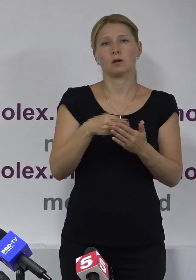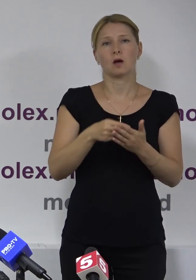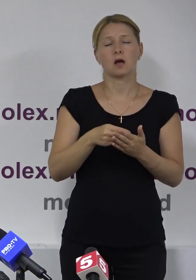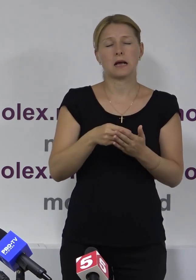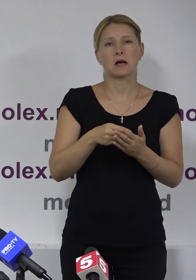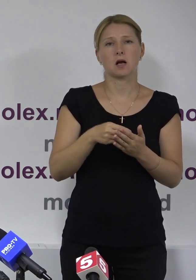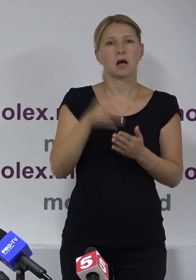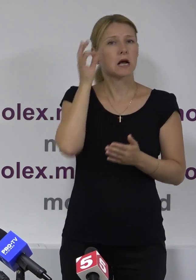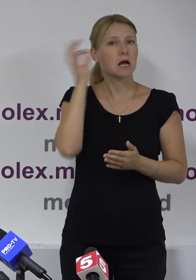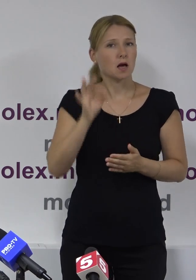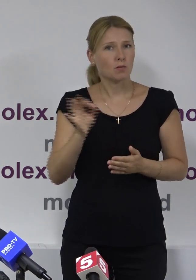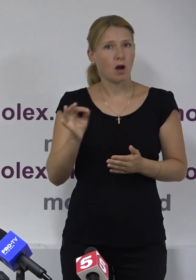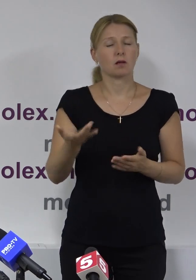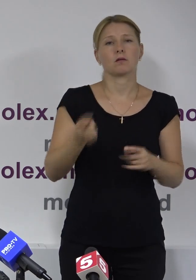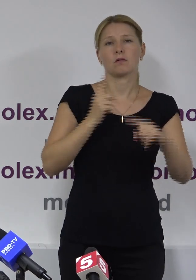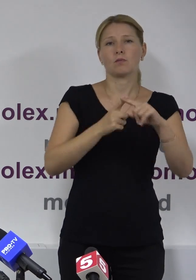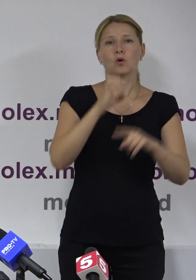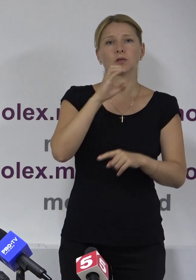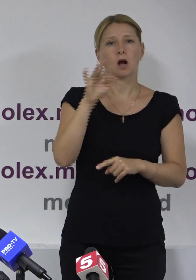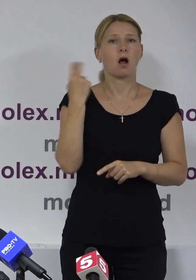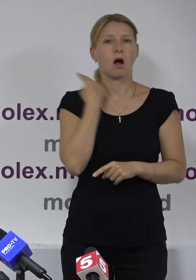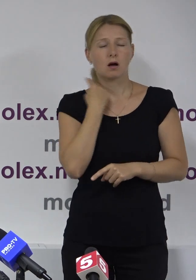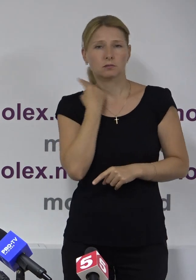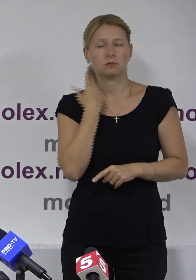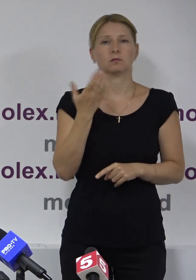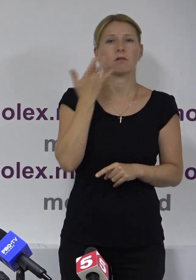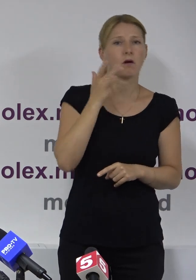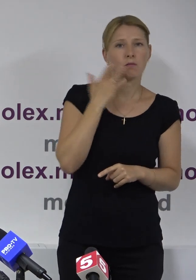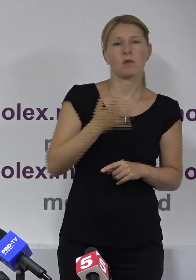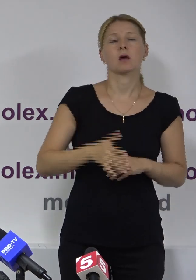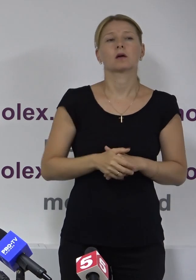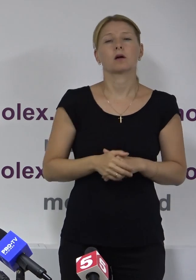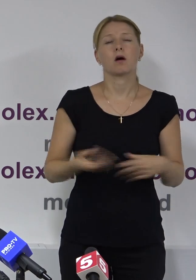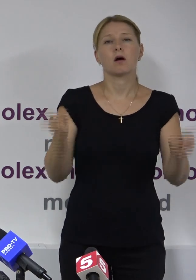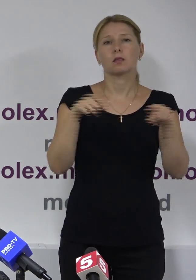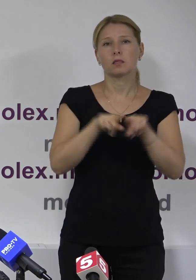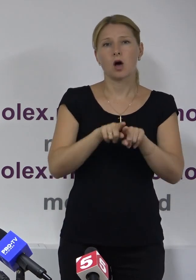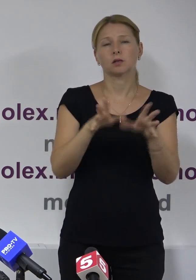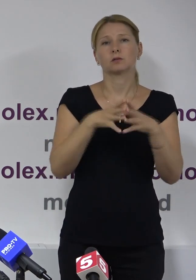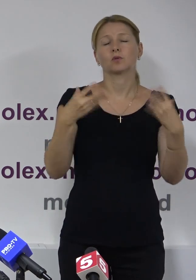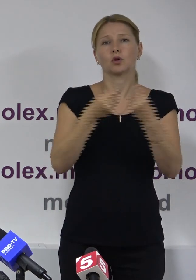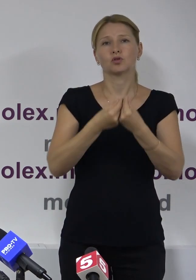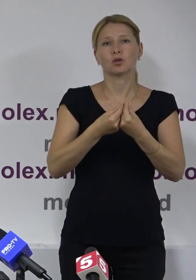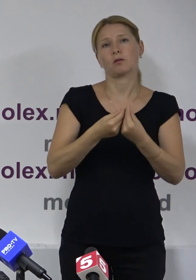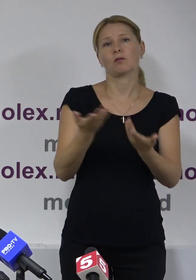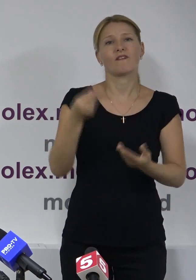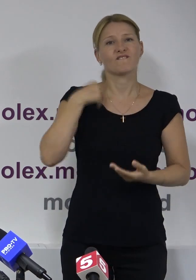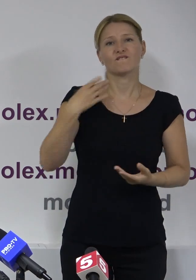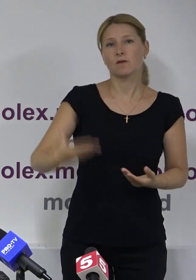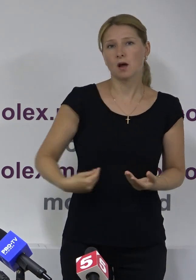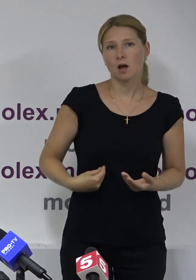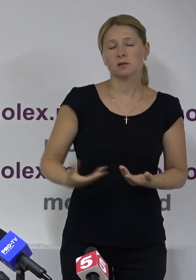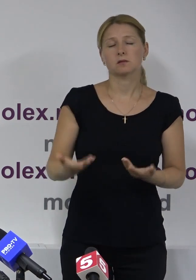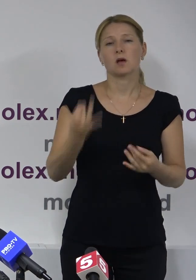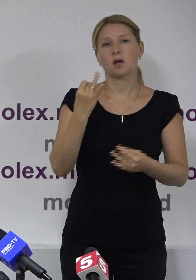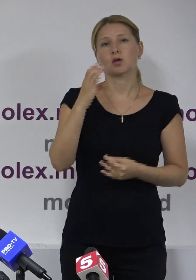SUA, Guvernul Regatului Unit al Marii Britanii, de asemenea, Organizația Internațională a Francofoniei și